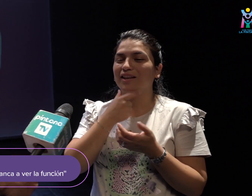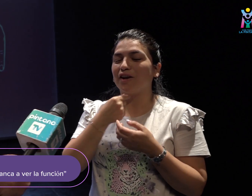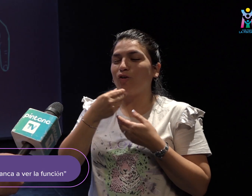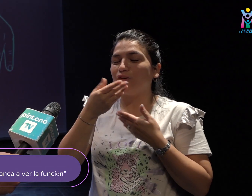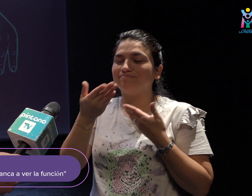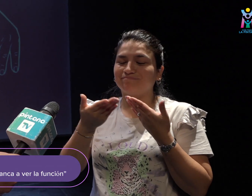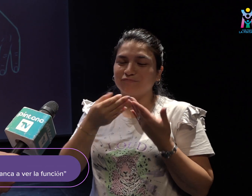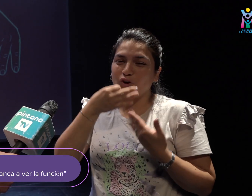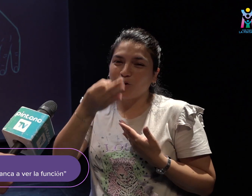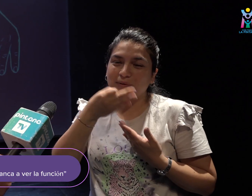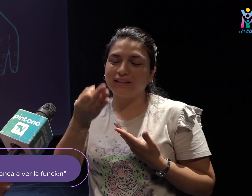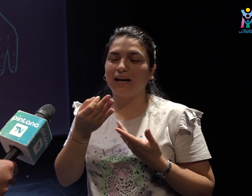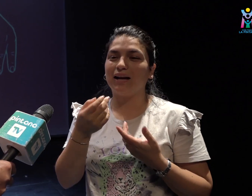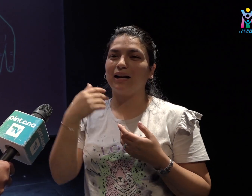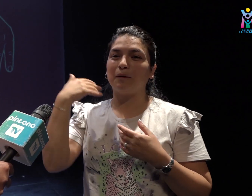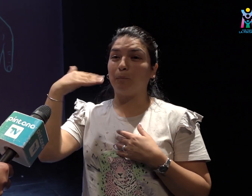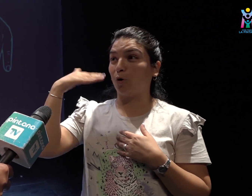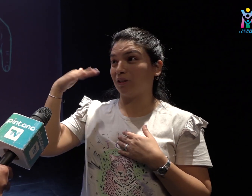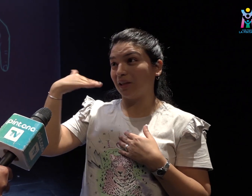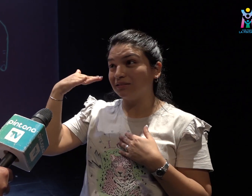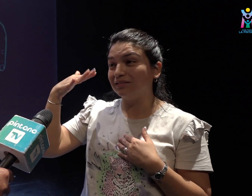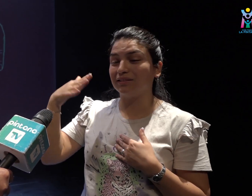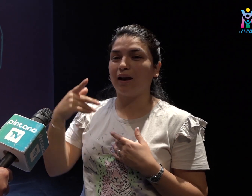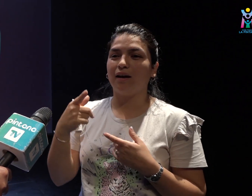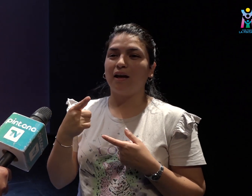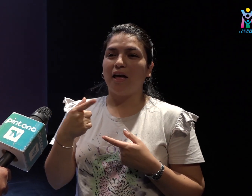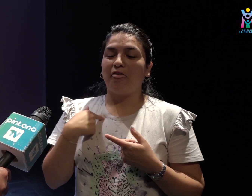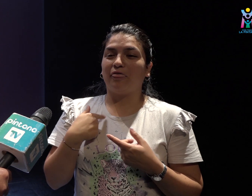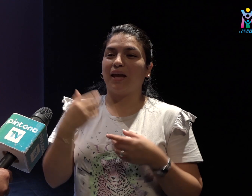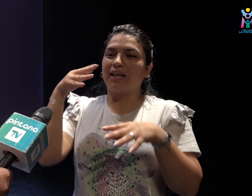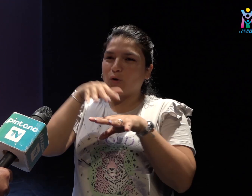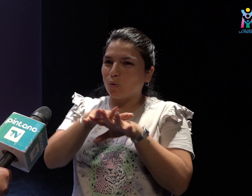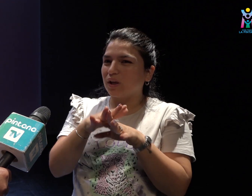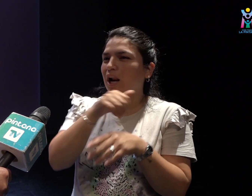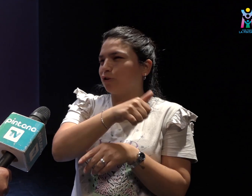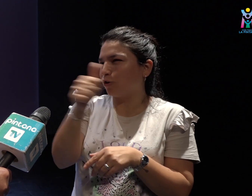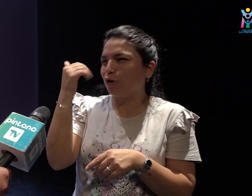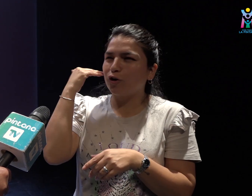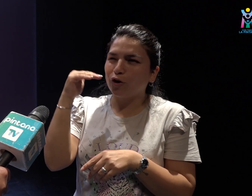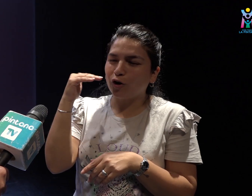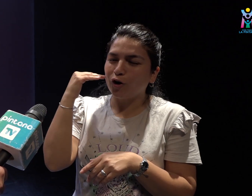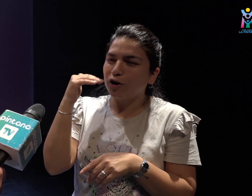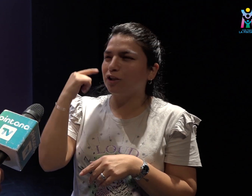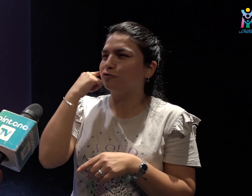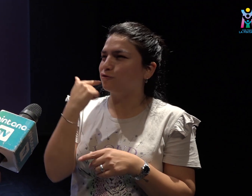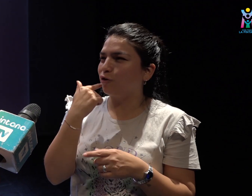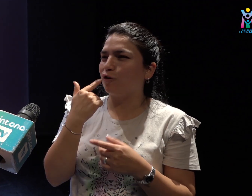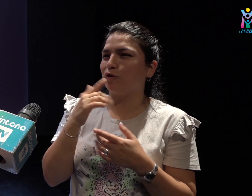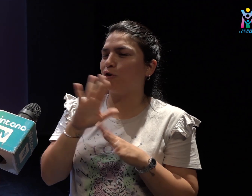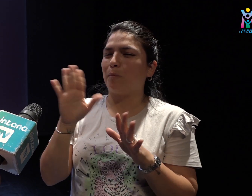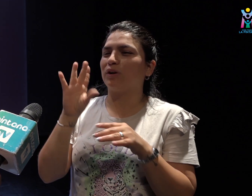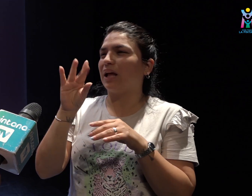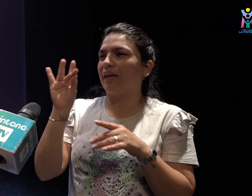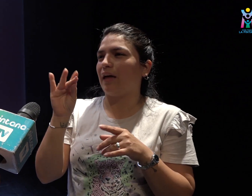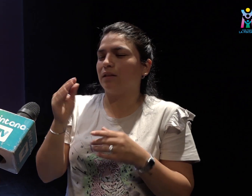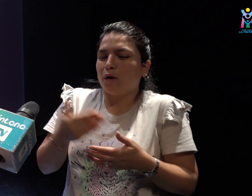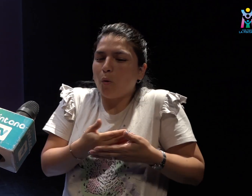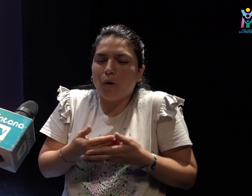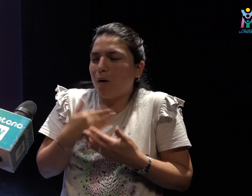quiero comentar la importancia de incluir a todos los niños sordos, no importa la edad, guagua,